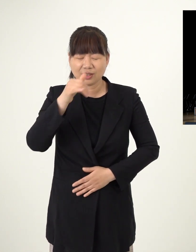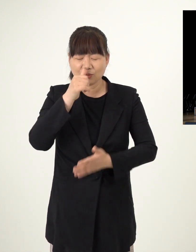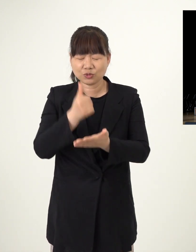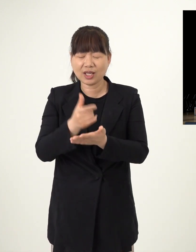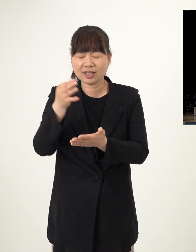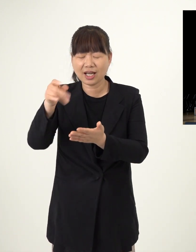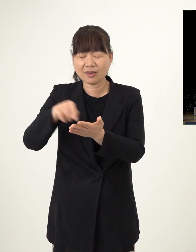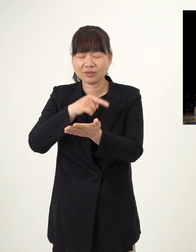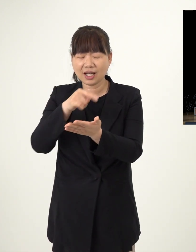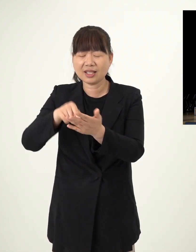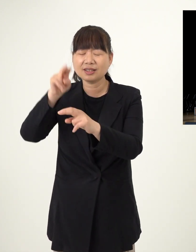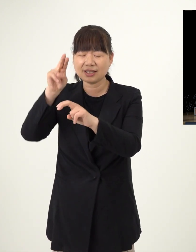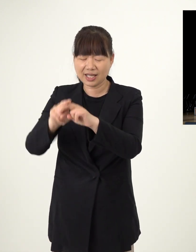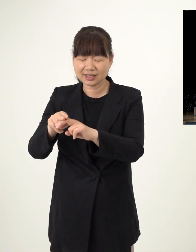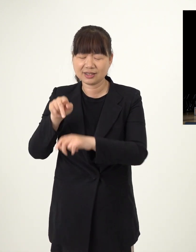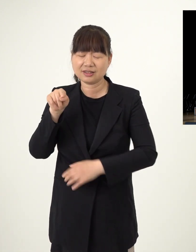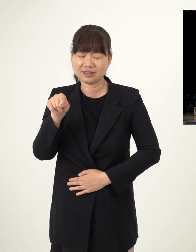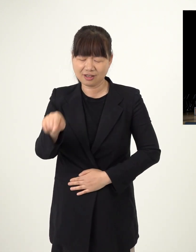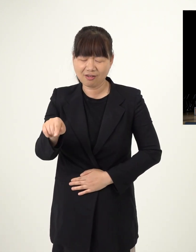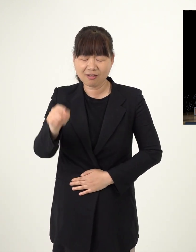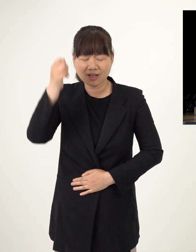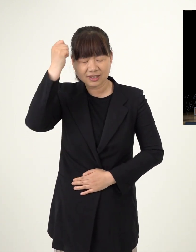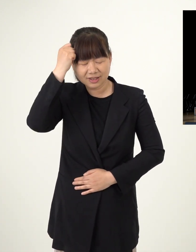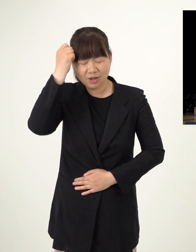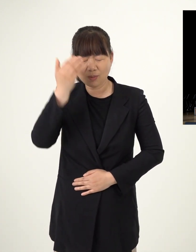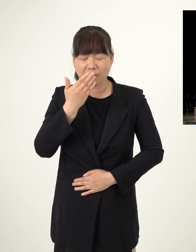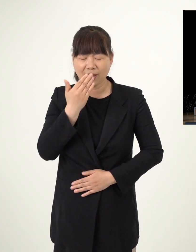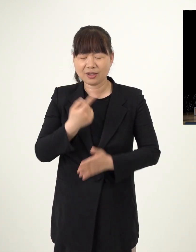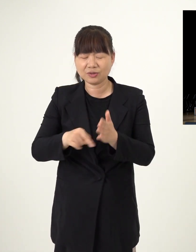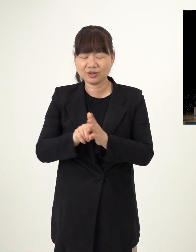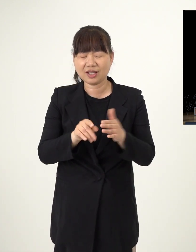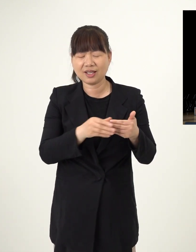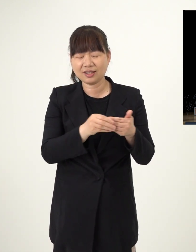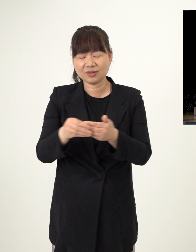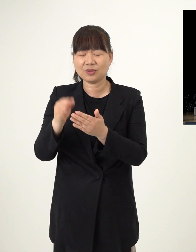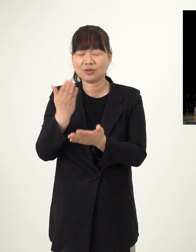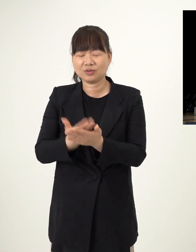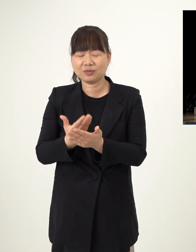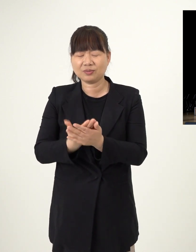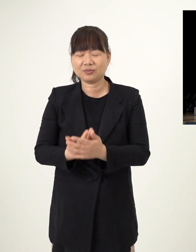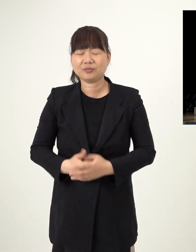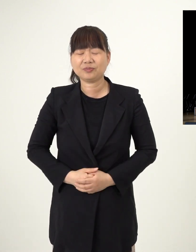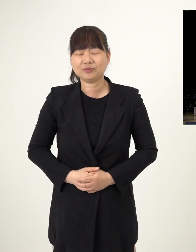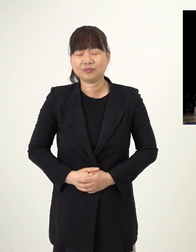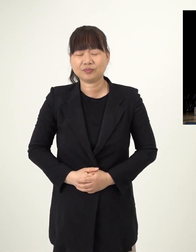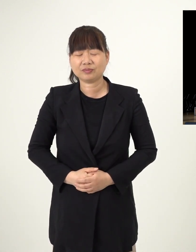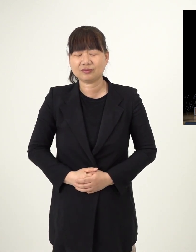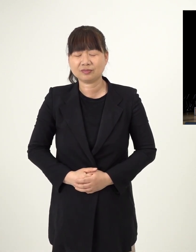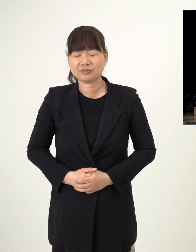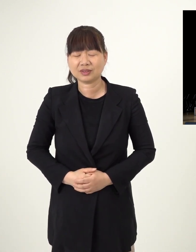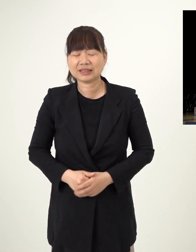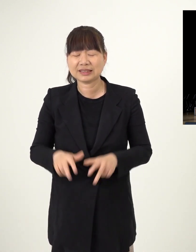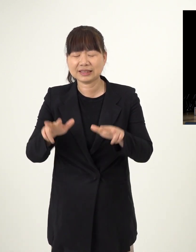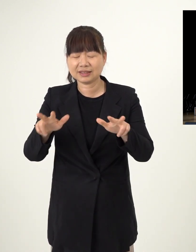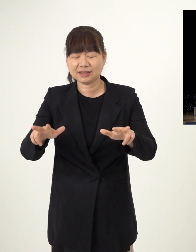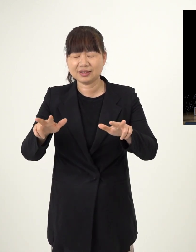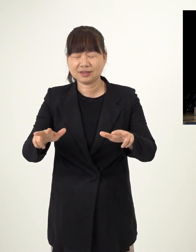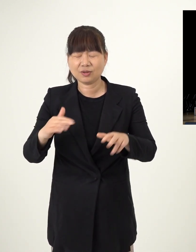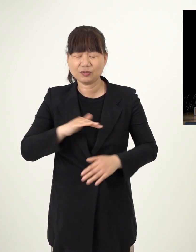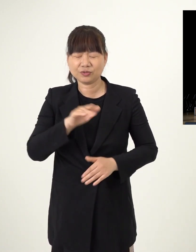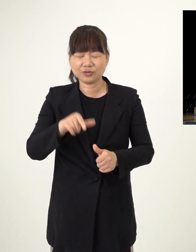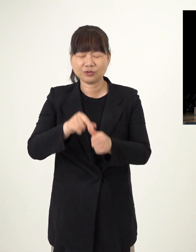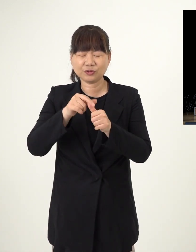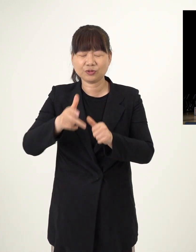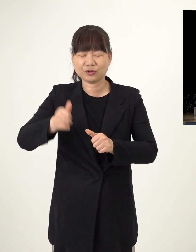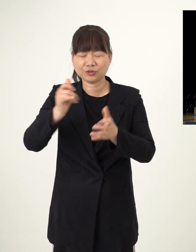죄값을 지불하신 자리임을 기억할 수 있도록 이끌어 주시옵소서. 지금은 우리